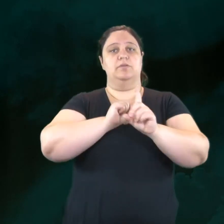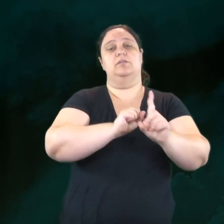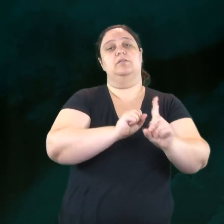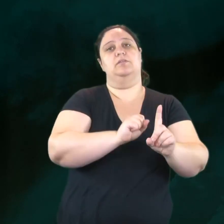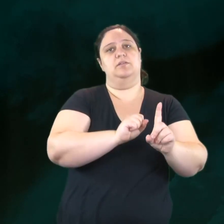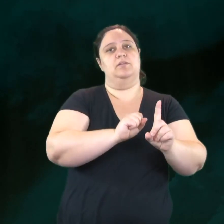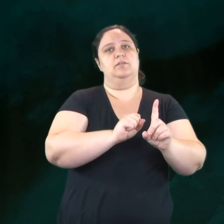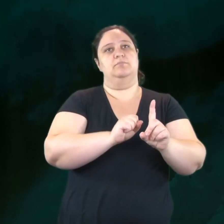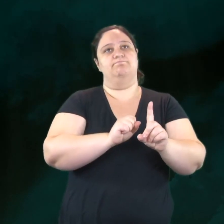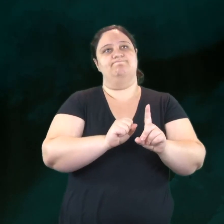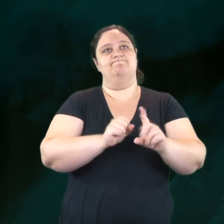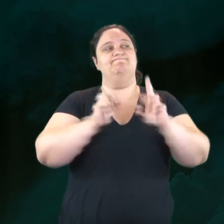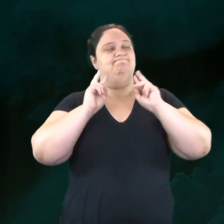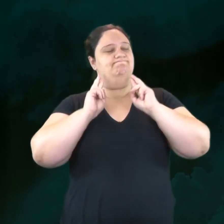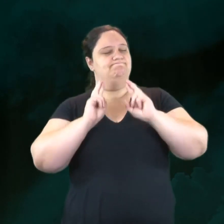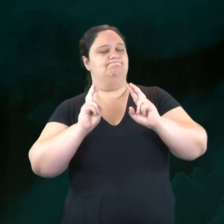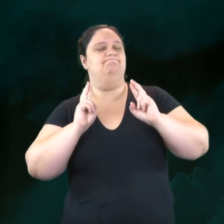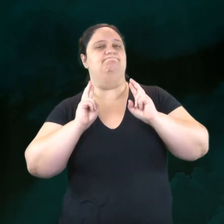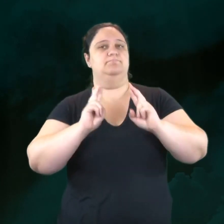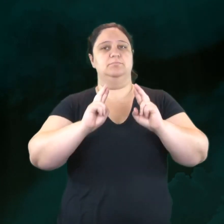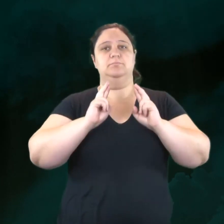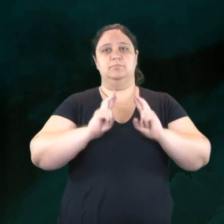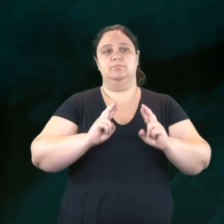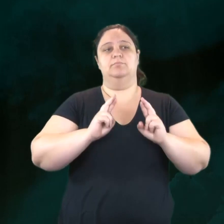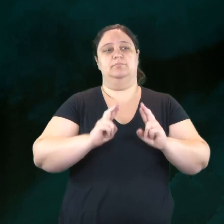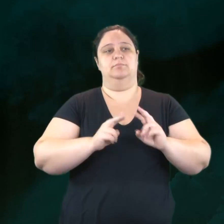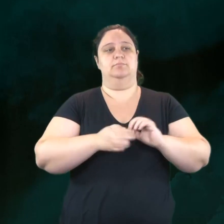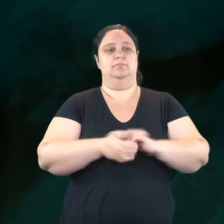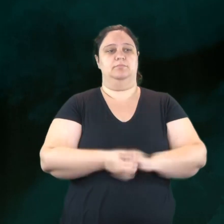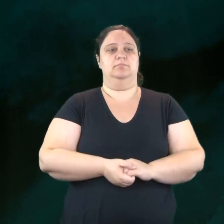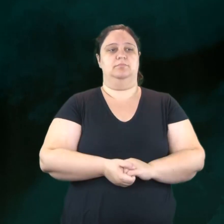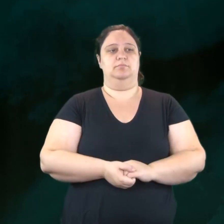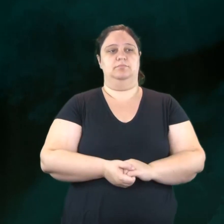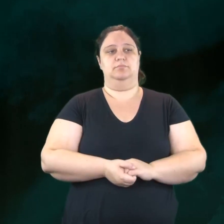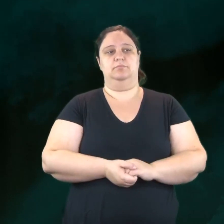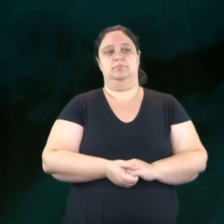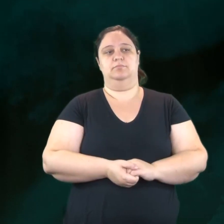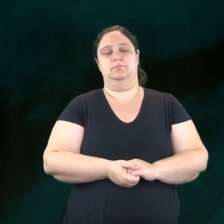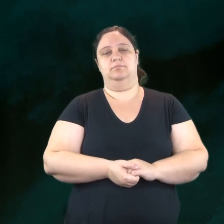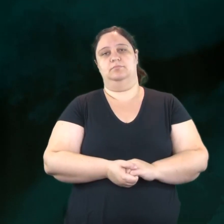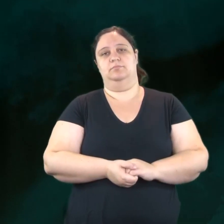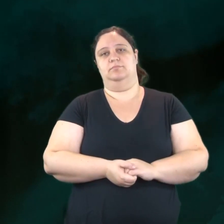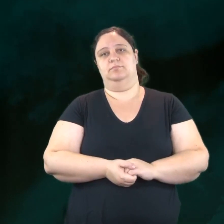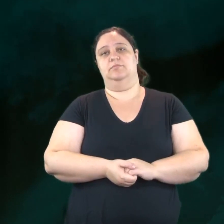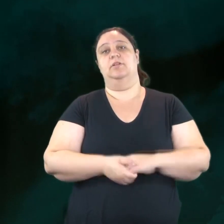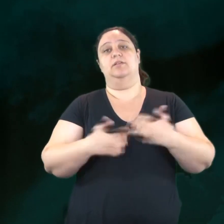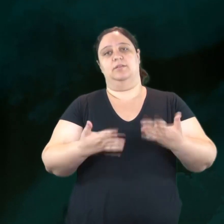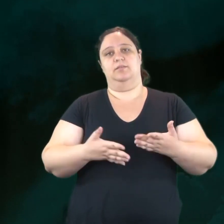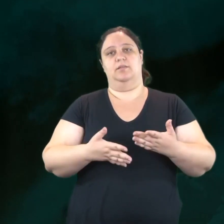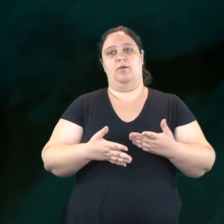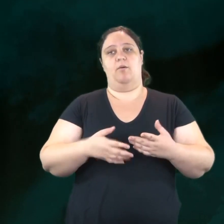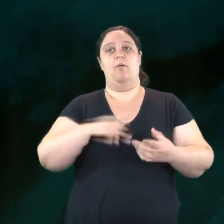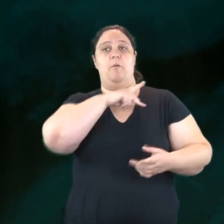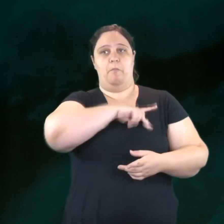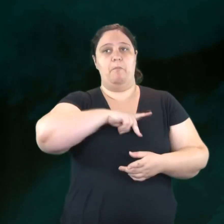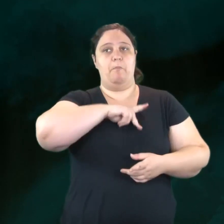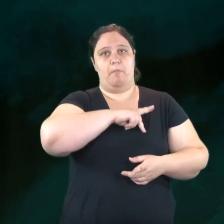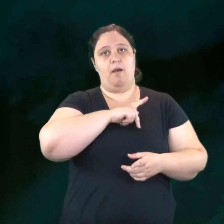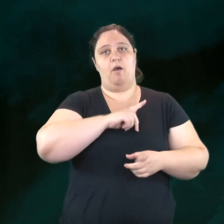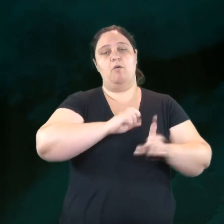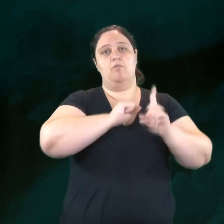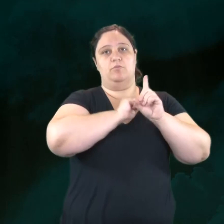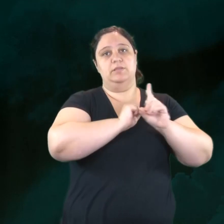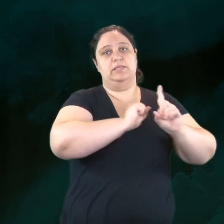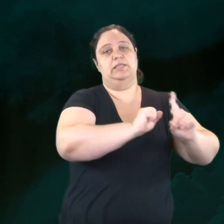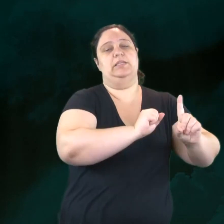depositavam muita esperança, Portanto, quando Paulo e Silas tiveram que sair, meio que fugido